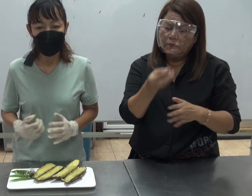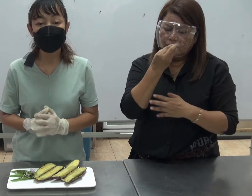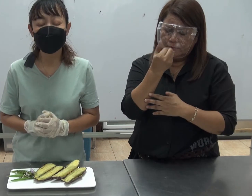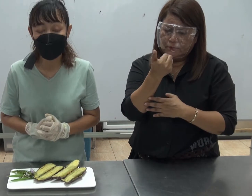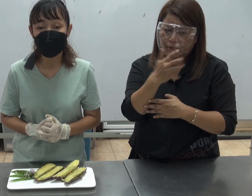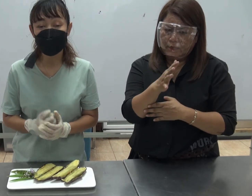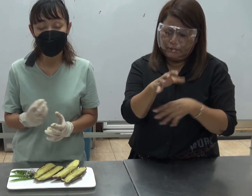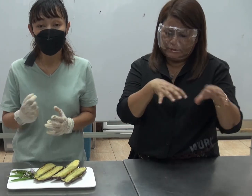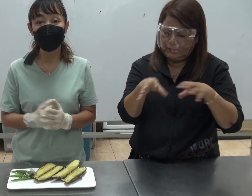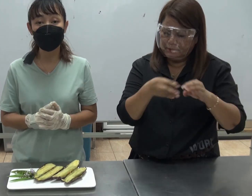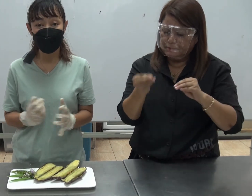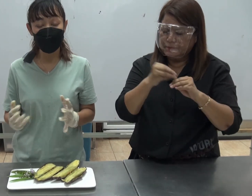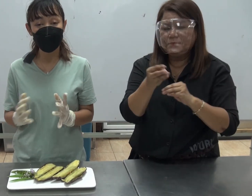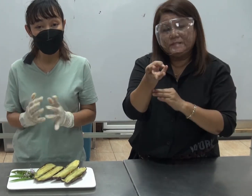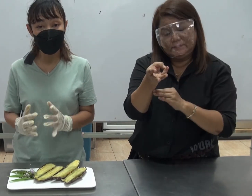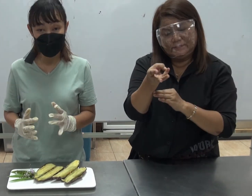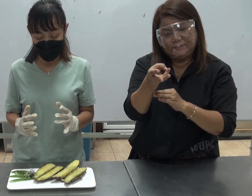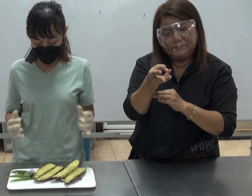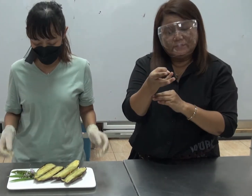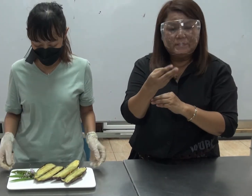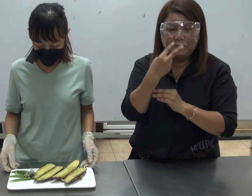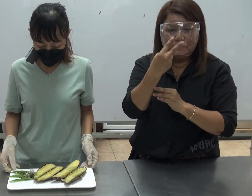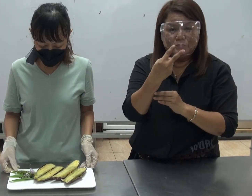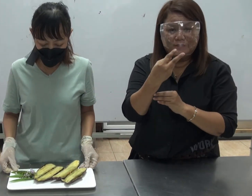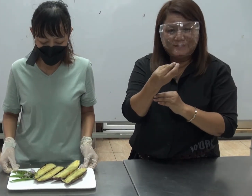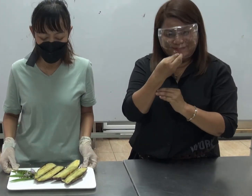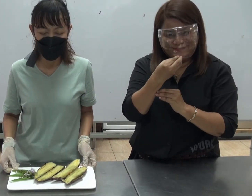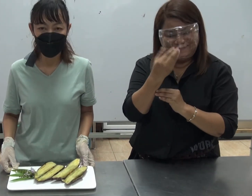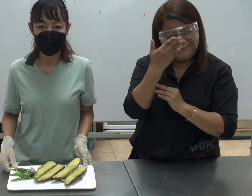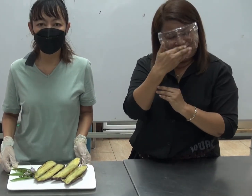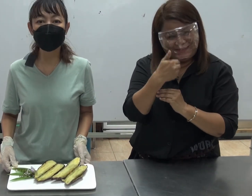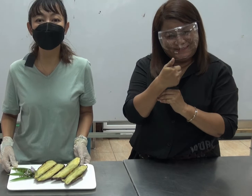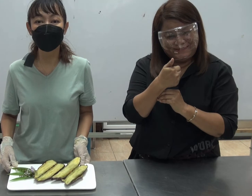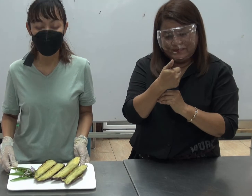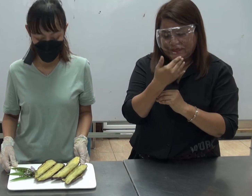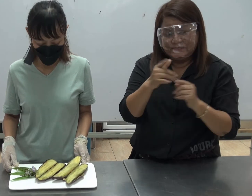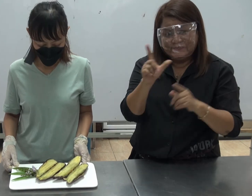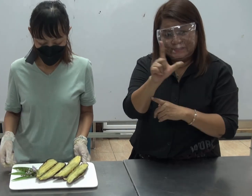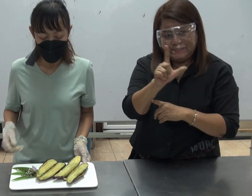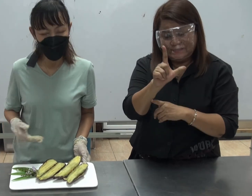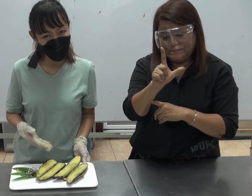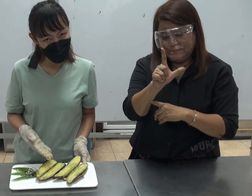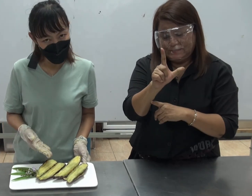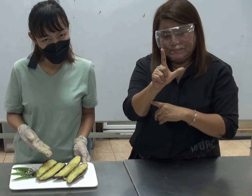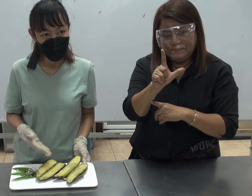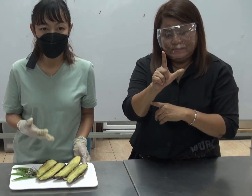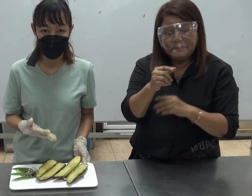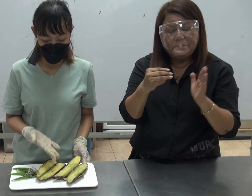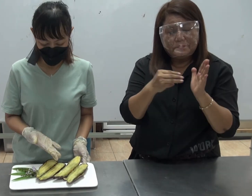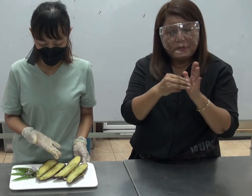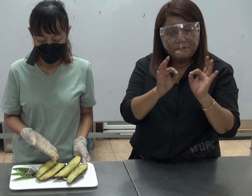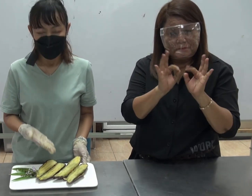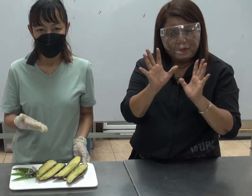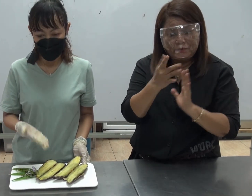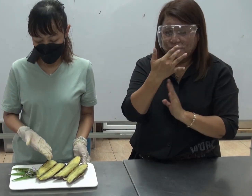การจัดจานสักนิดสักเล็กน้อยก็จะทำให้ดูน่ารับประทานยิ่งขึ้นอย่างที่บอกนะคะสีเหลืองค่ะมันเผาสีอะไรคะมันเผาสี